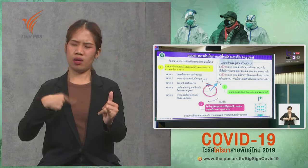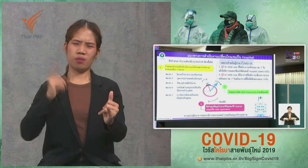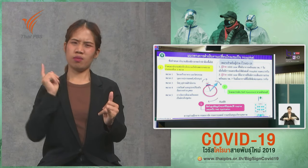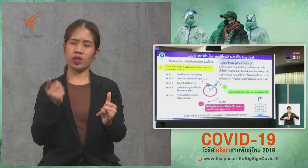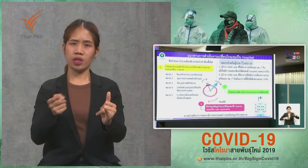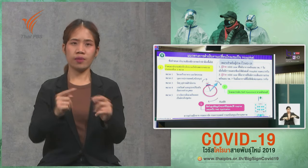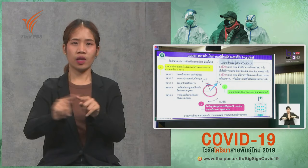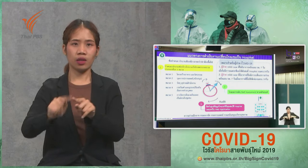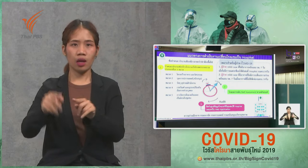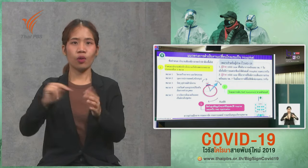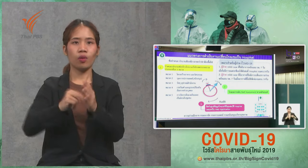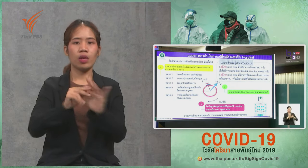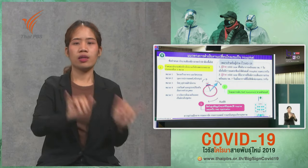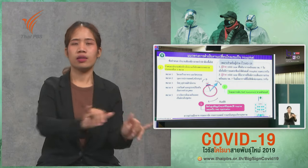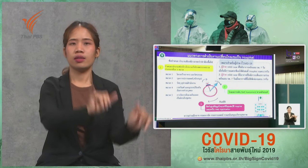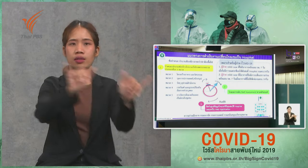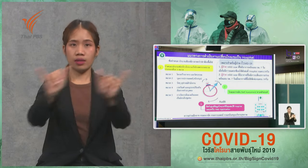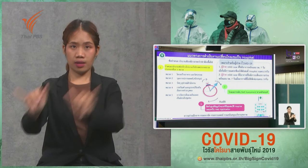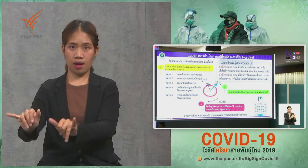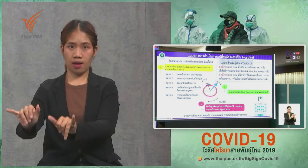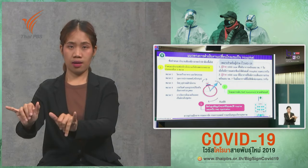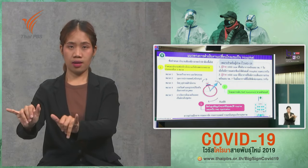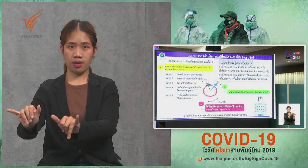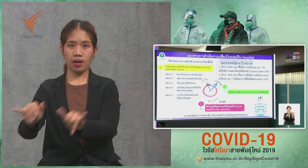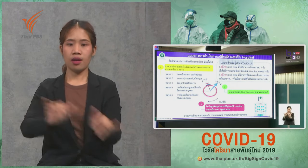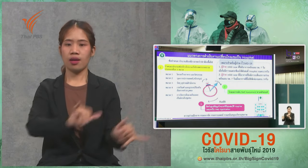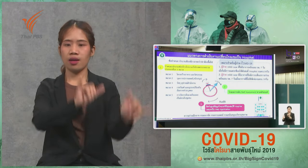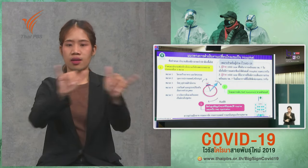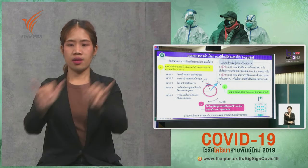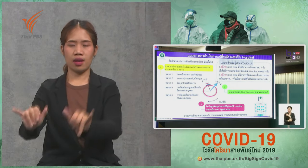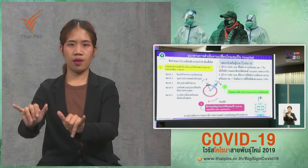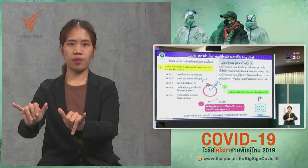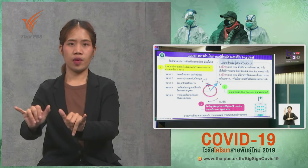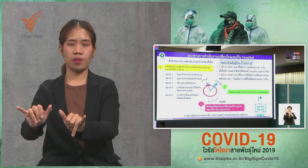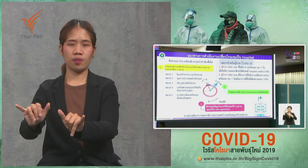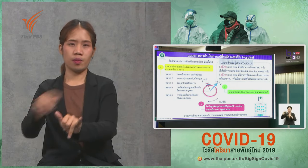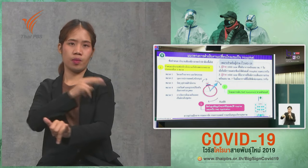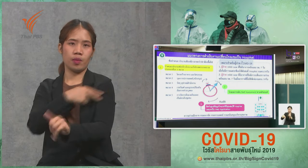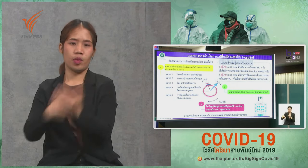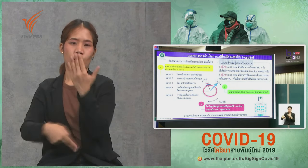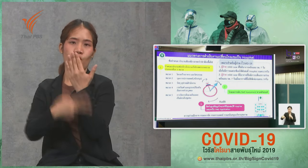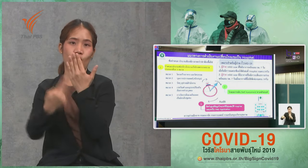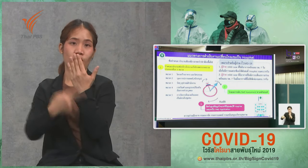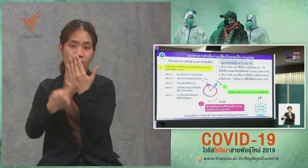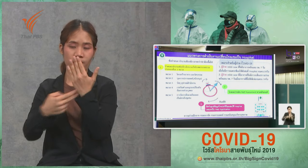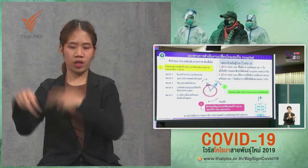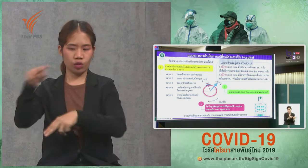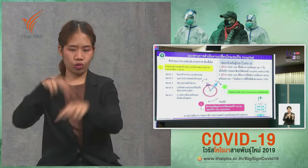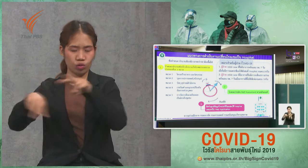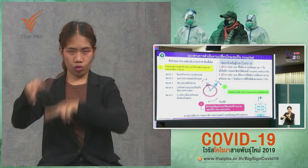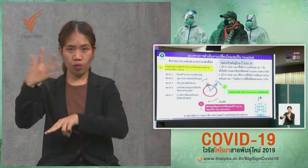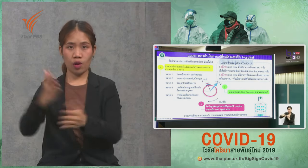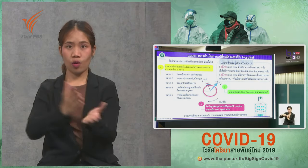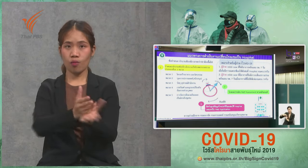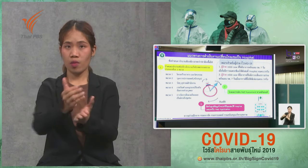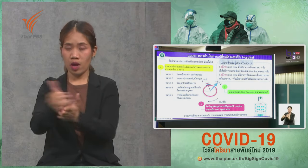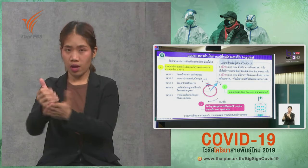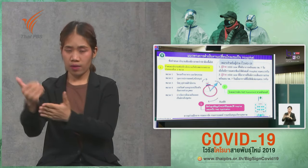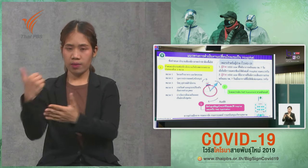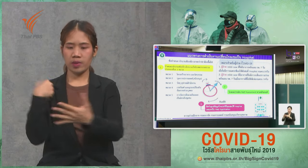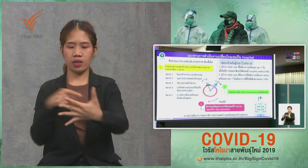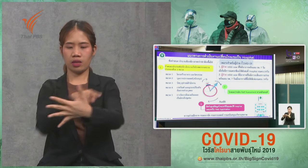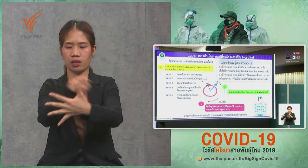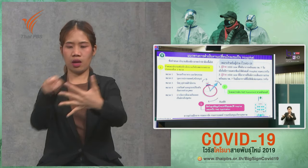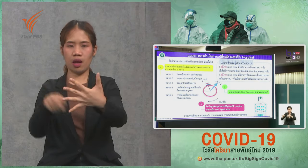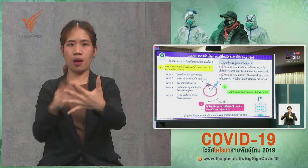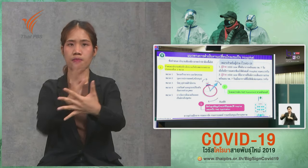ก็สามารถย้ายผู้ป่วยเนี่ยออกมานอนในโรงแรมที่เราไปตรวจสอบคุณภาพมาตรฐานผ่านเกณฑ์5ด้านที่กรมสนับสนุ